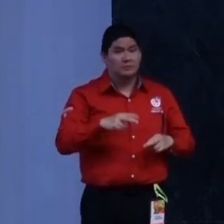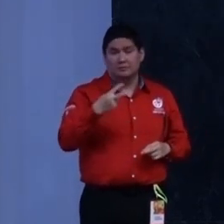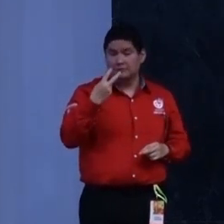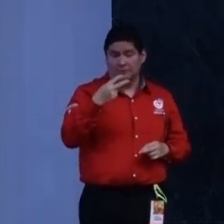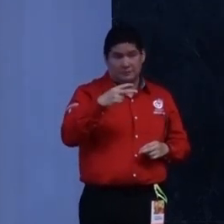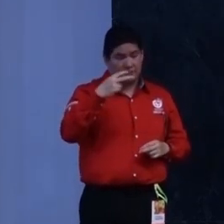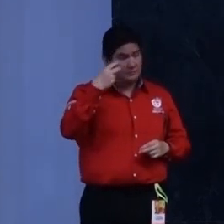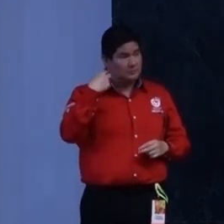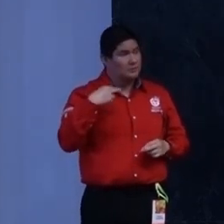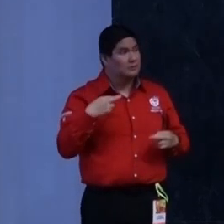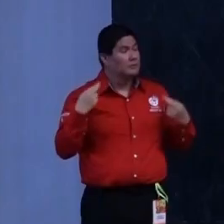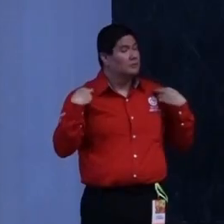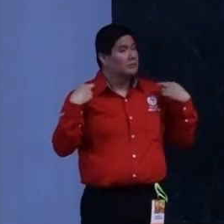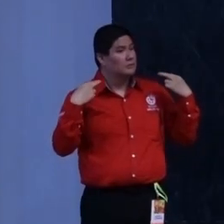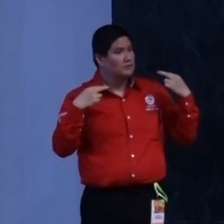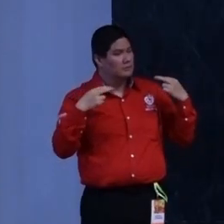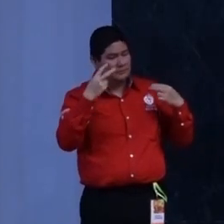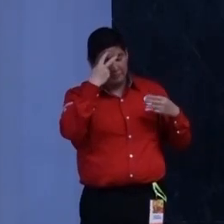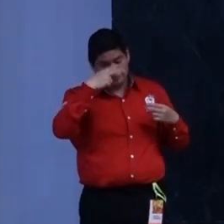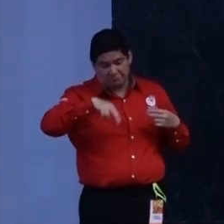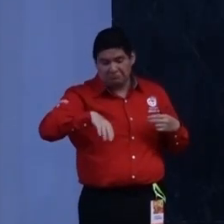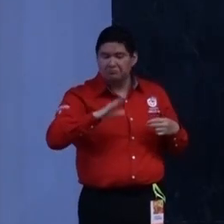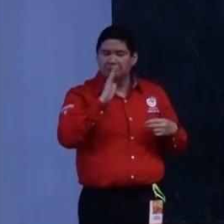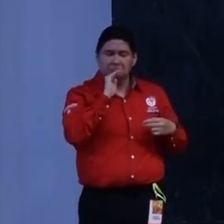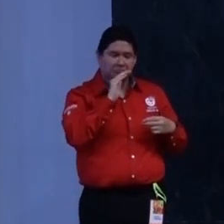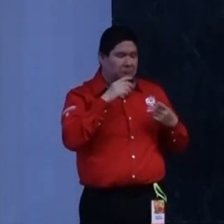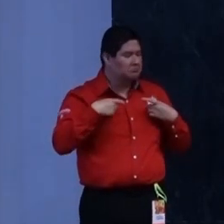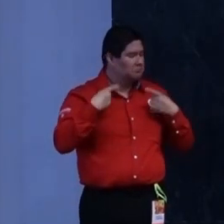está capacitado para dar clases.